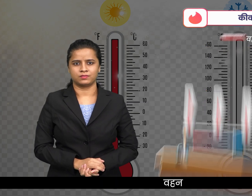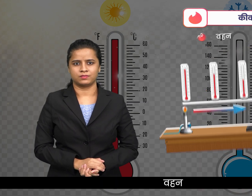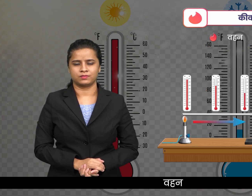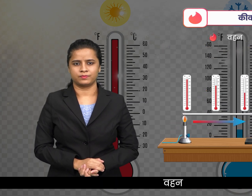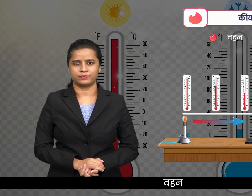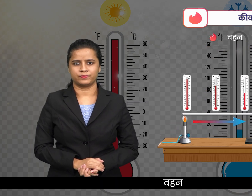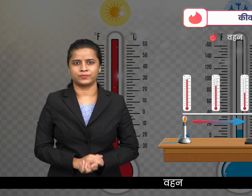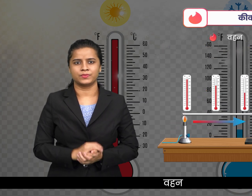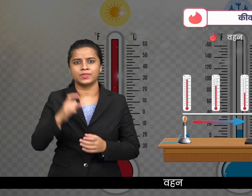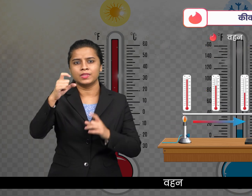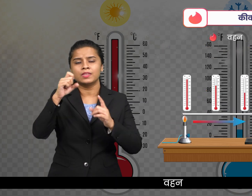वहन